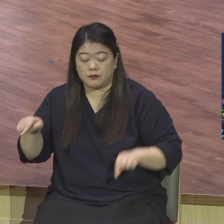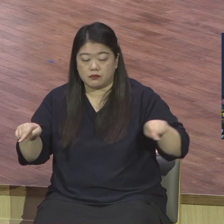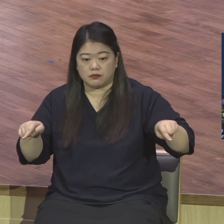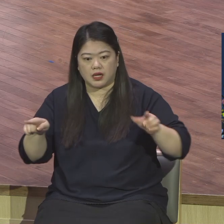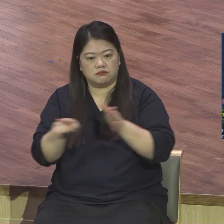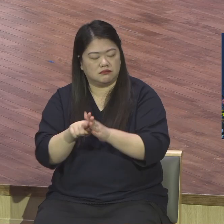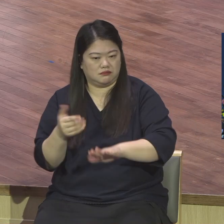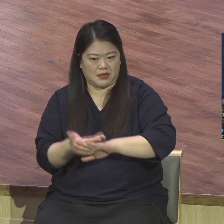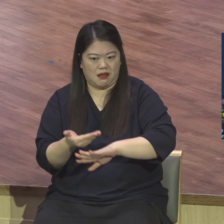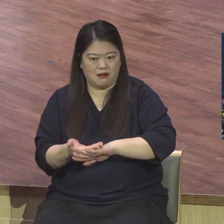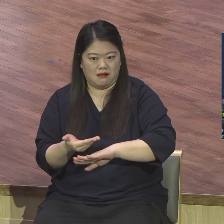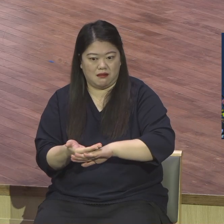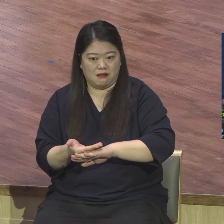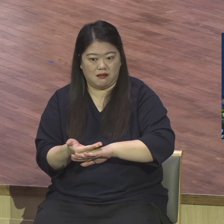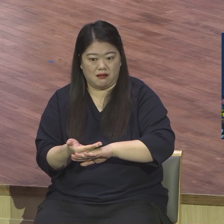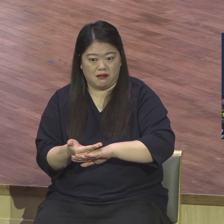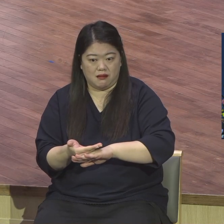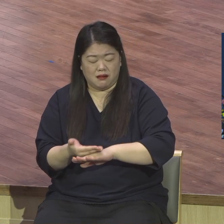여러분 신앙생활을 하면서